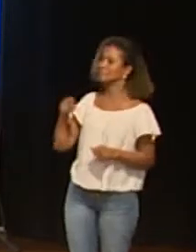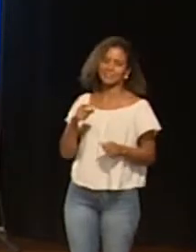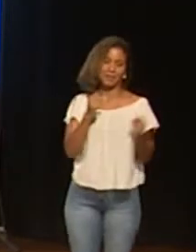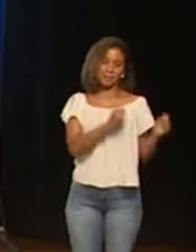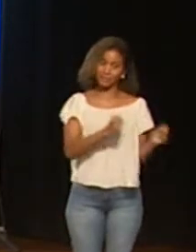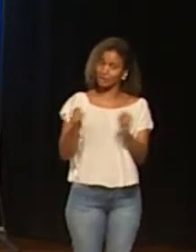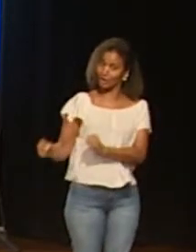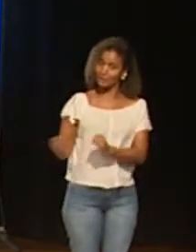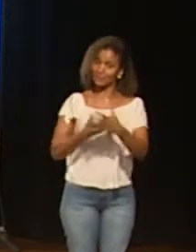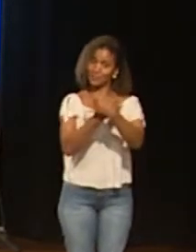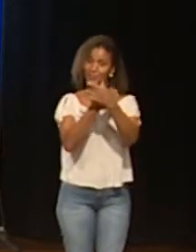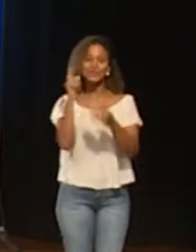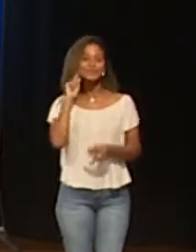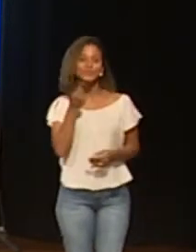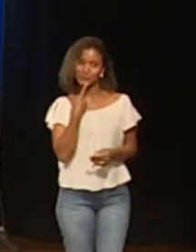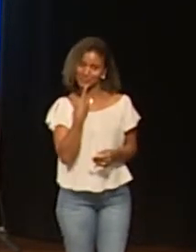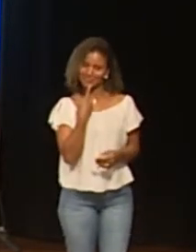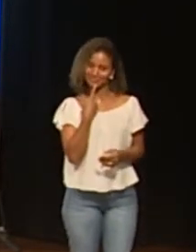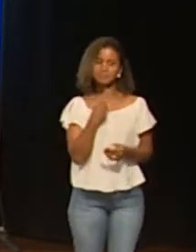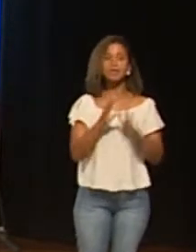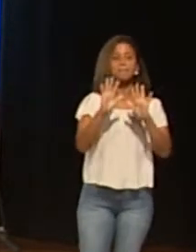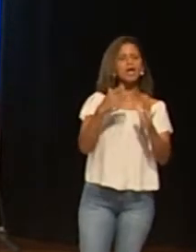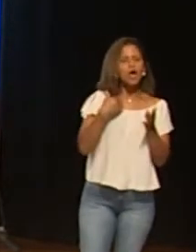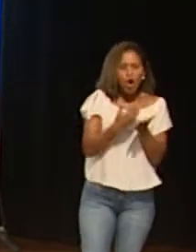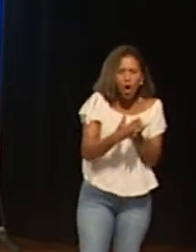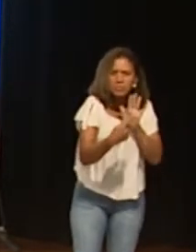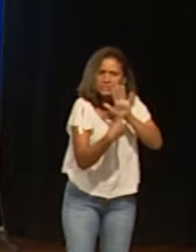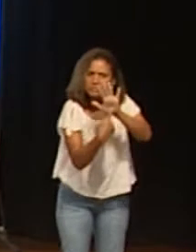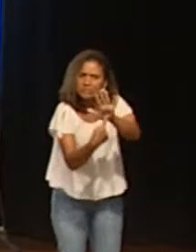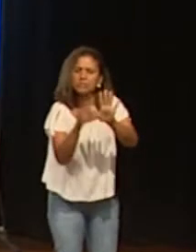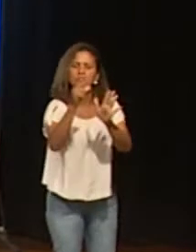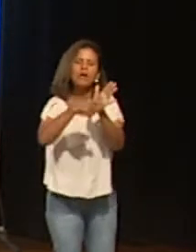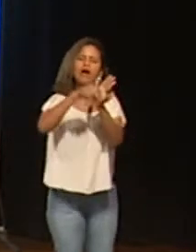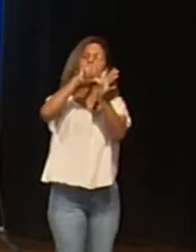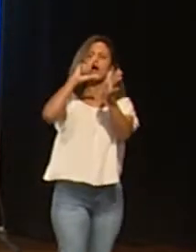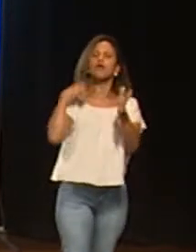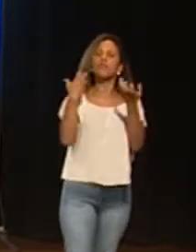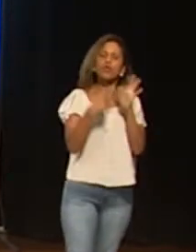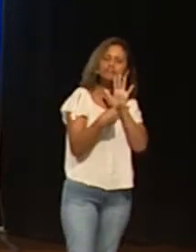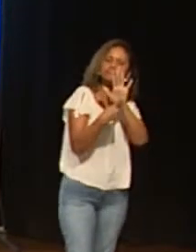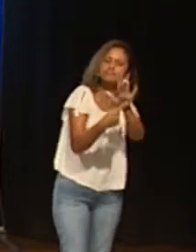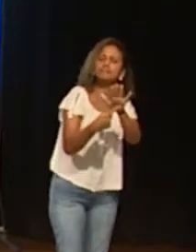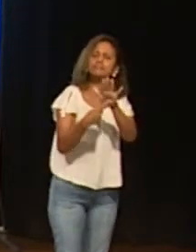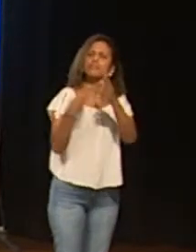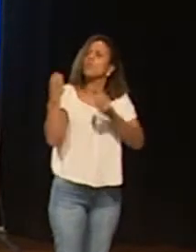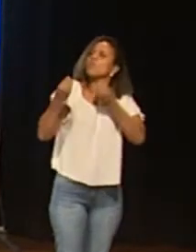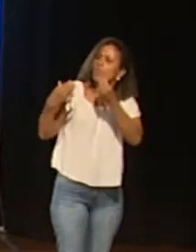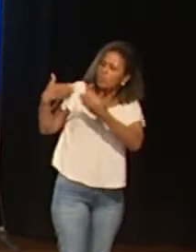tema, né, a poderosa borboleta surda. E eu gostaria de começar apresentando, né, fazendo um